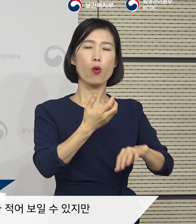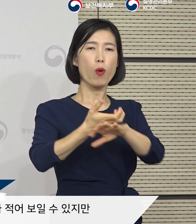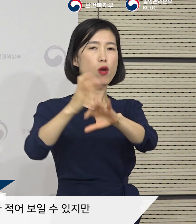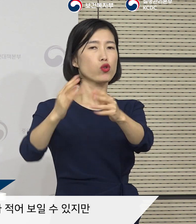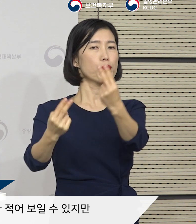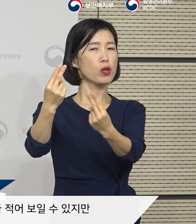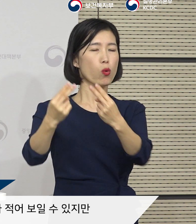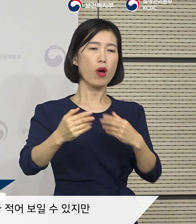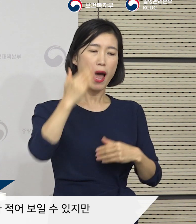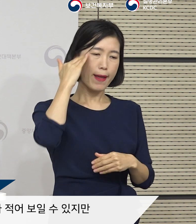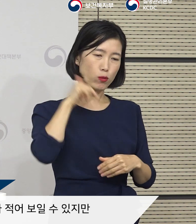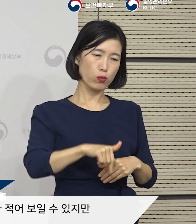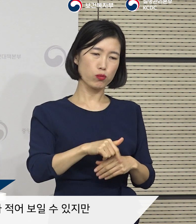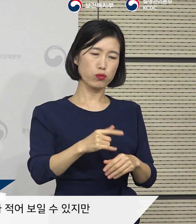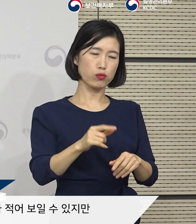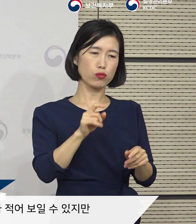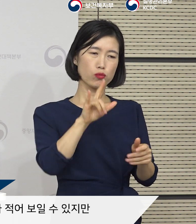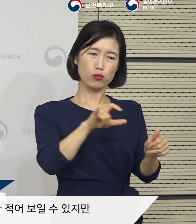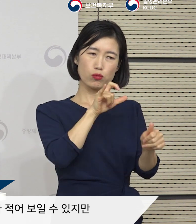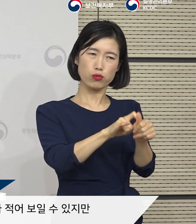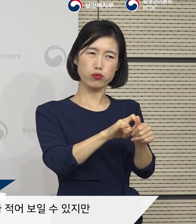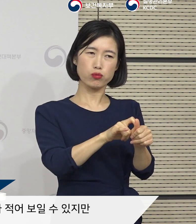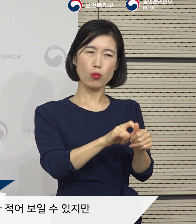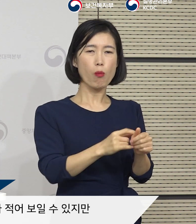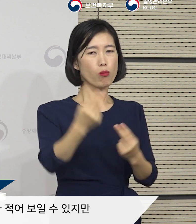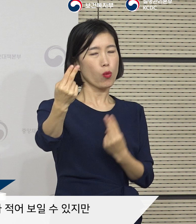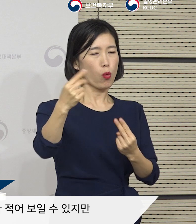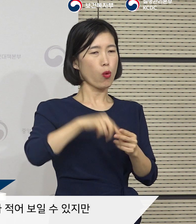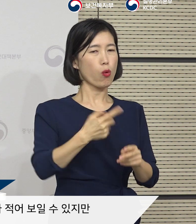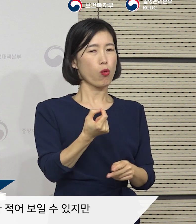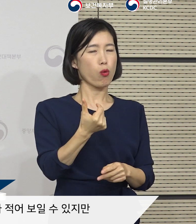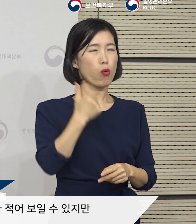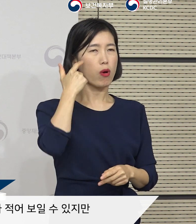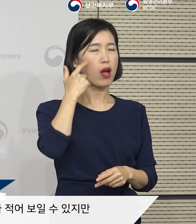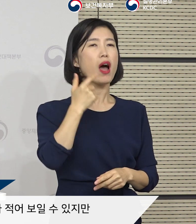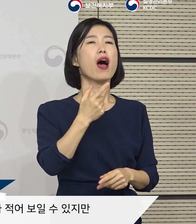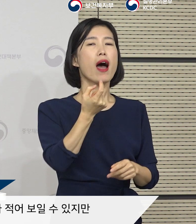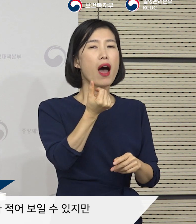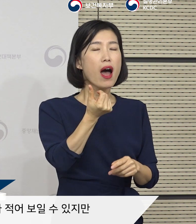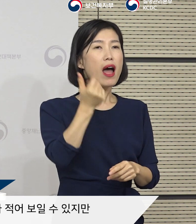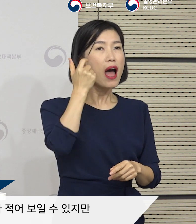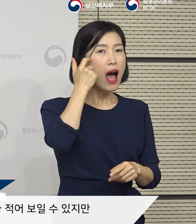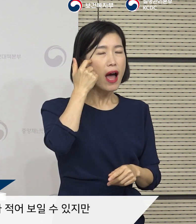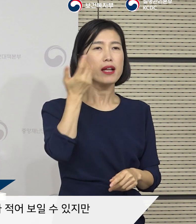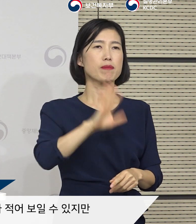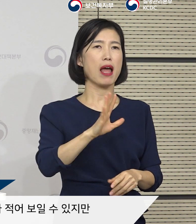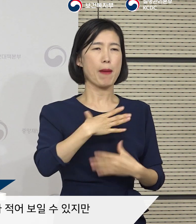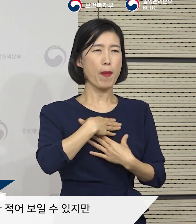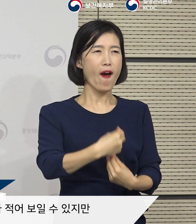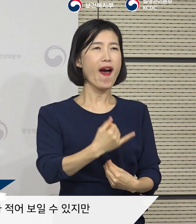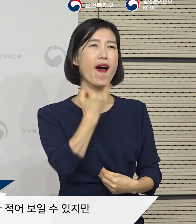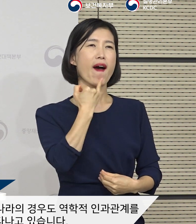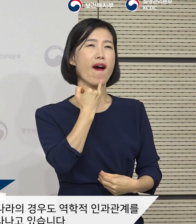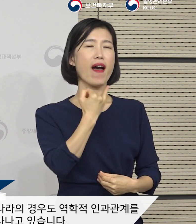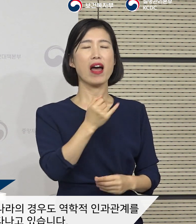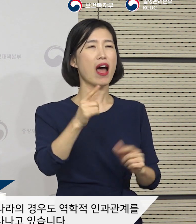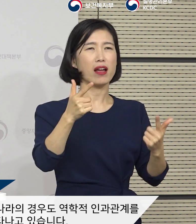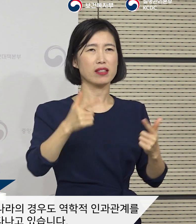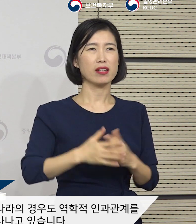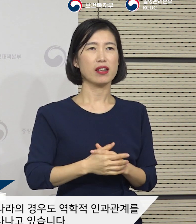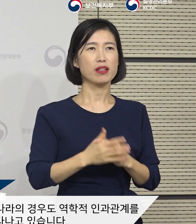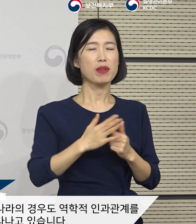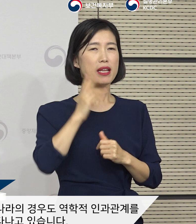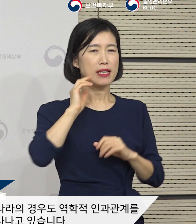때 상대적으로 우리나라의 확진자 수가 적어 보일 수 있지만 우리나라도 안심할 사항이라고는 할 수 없습니다.